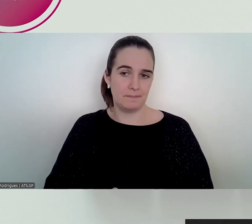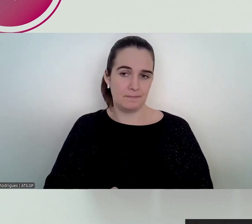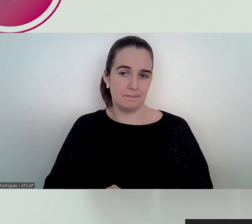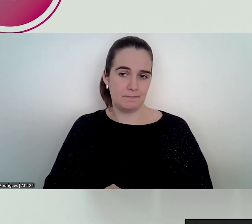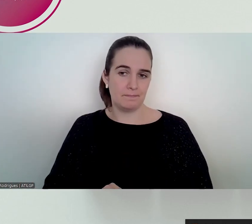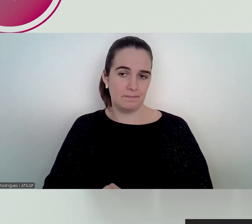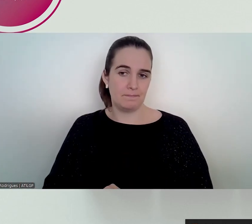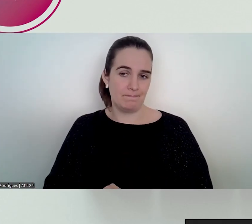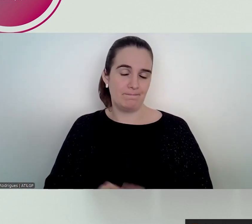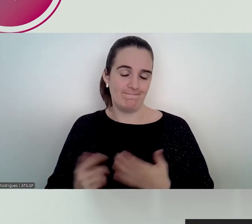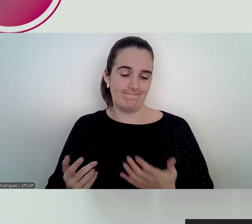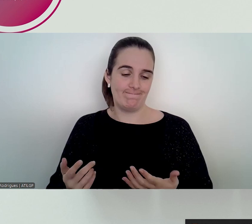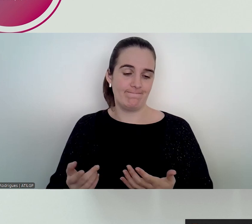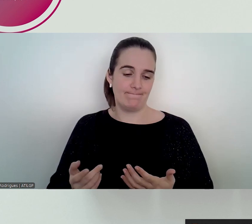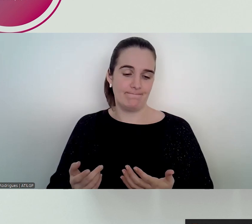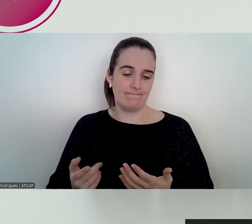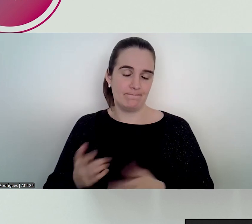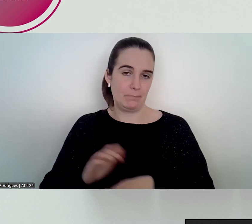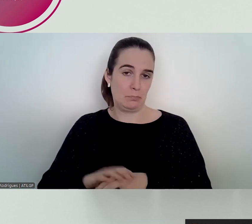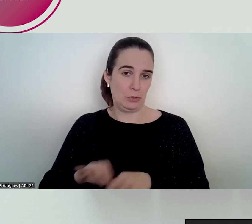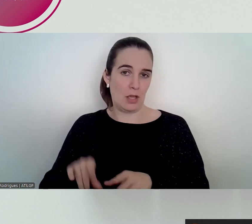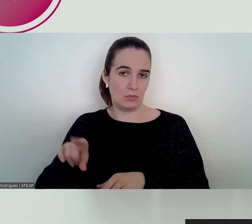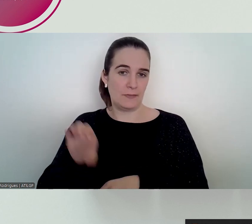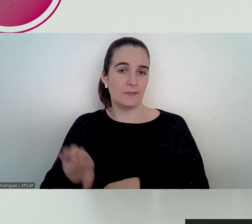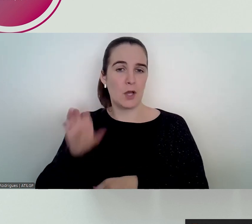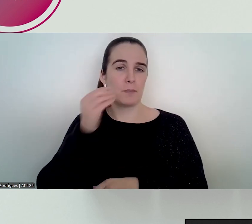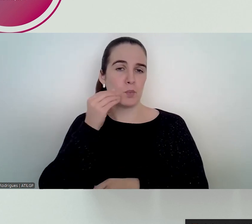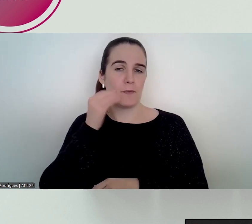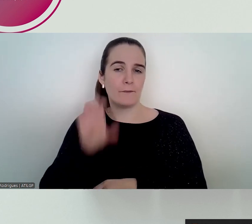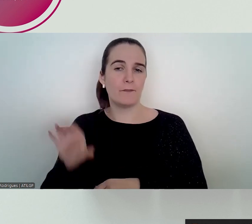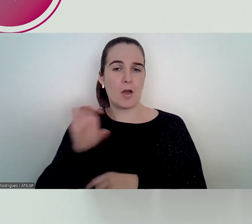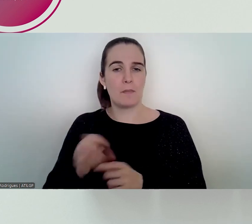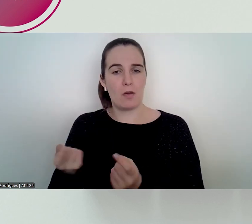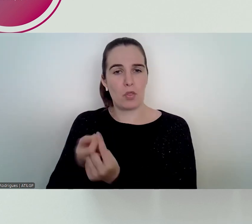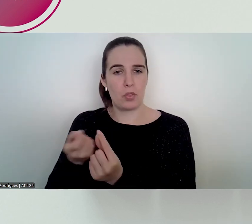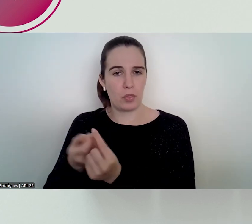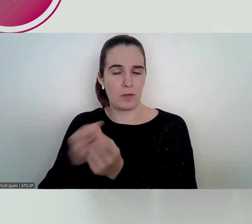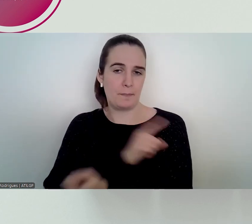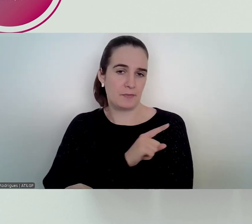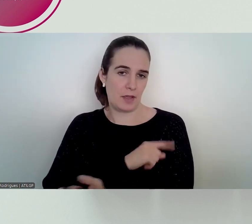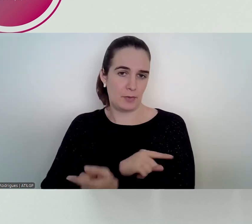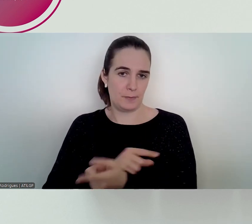exercer perante estas formas de aproximação ao setor privado.